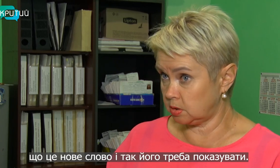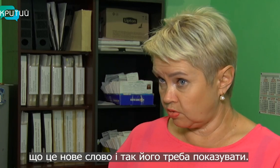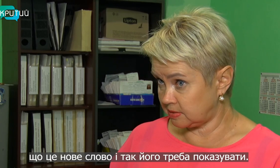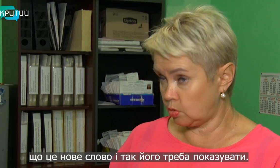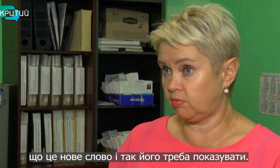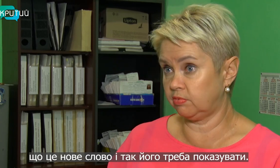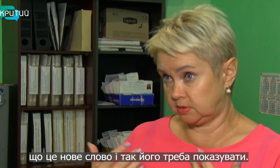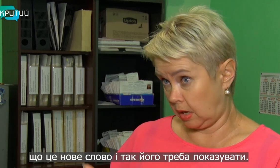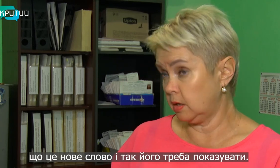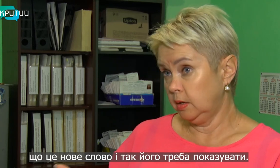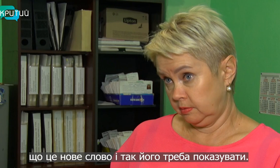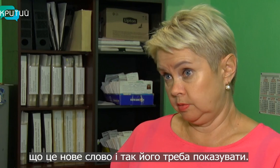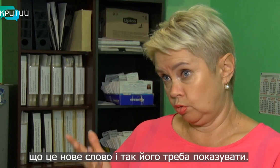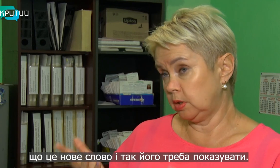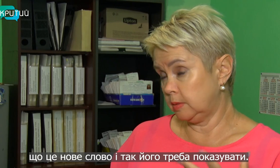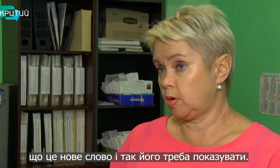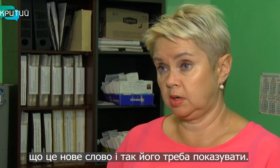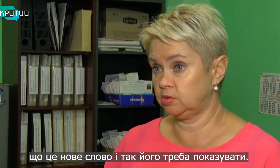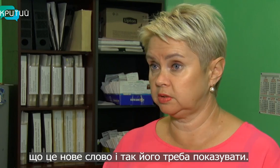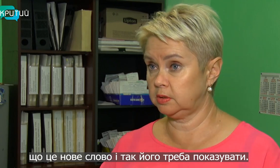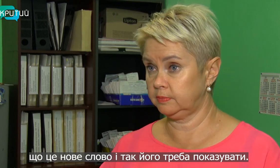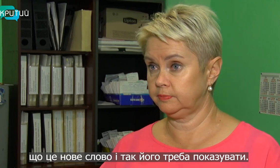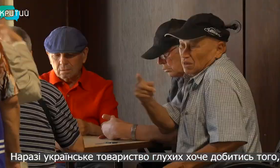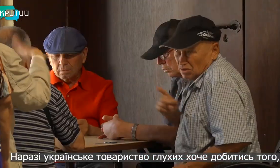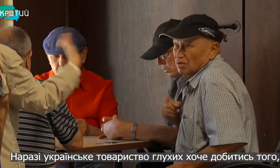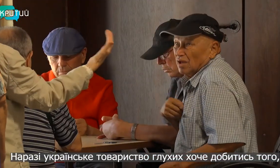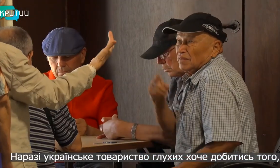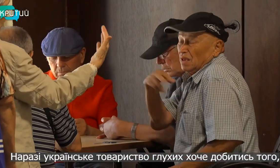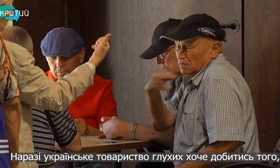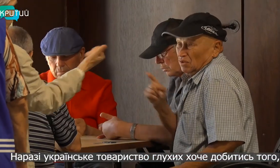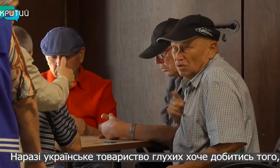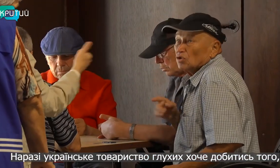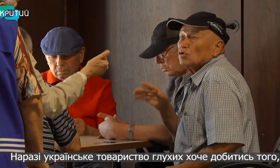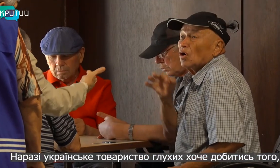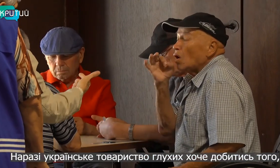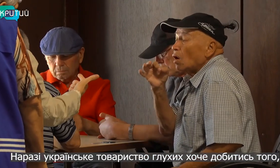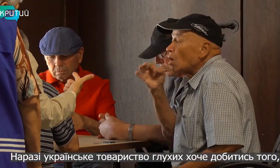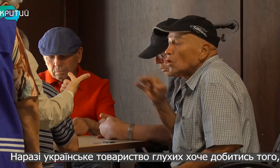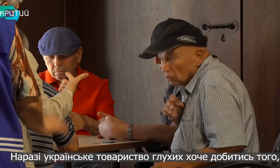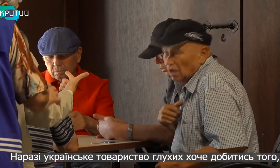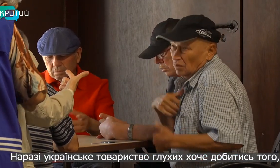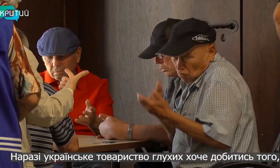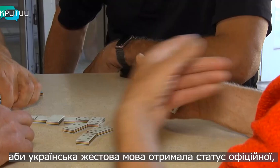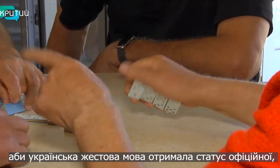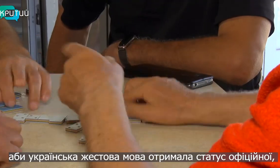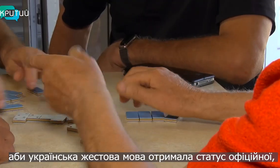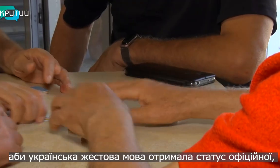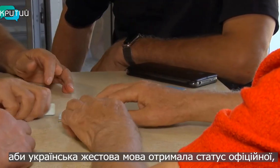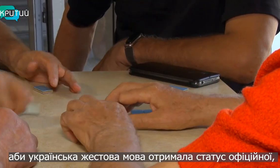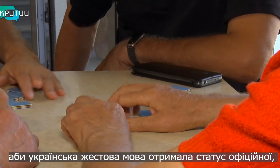нове слово, так його треба показувати. Наразі Українське товариство глухих хоче добитись того, аби українська жестова